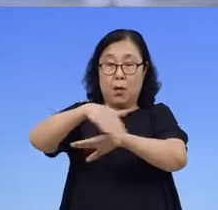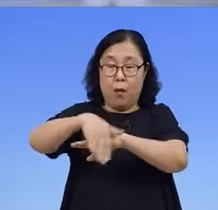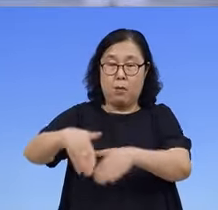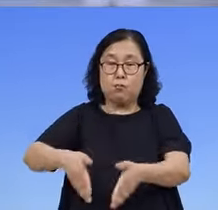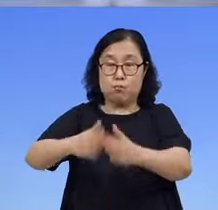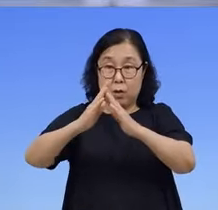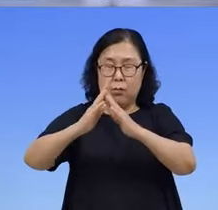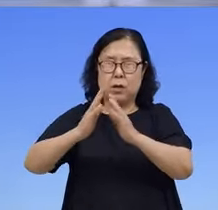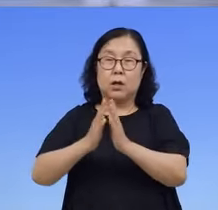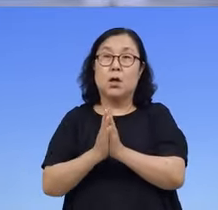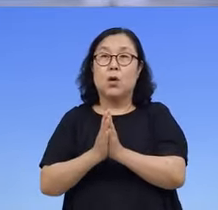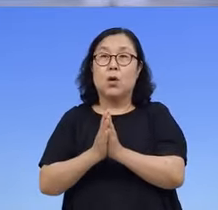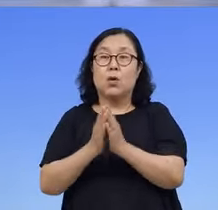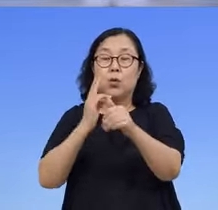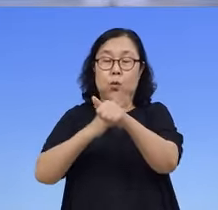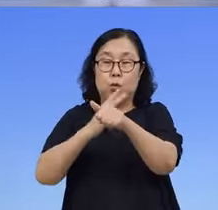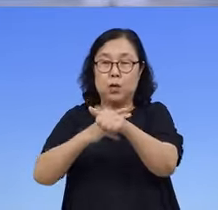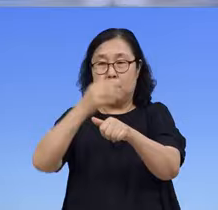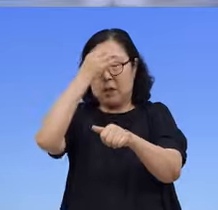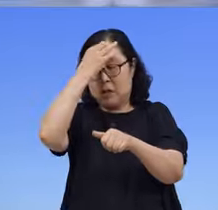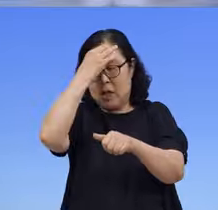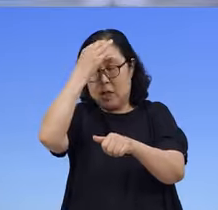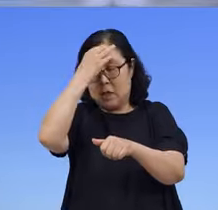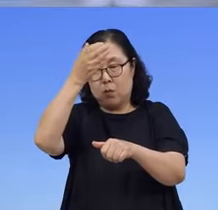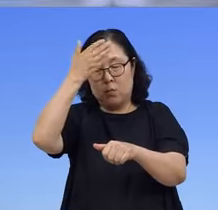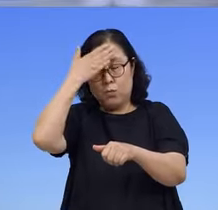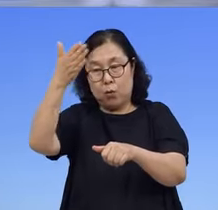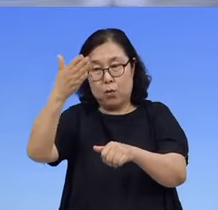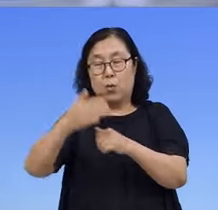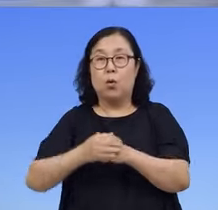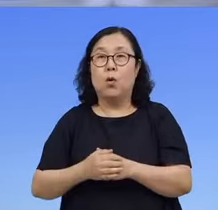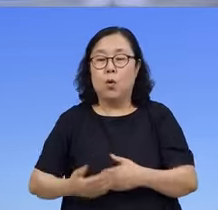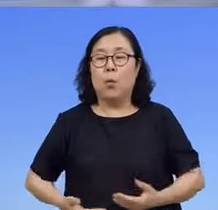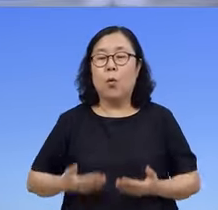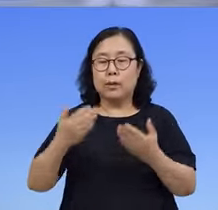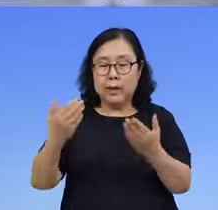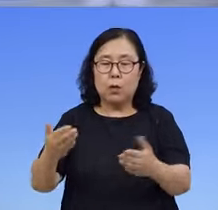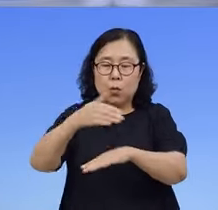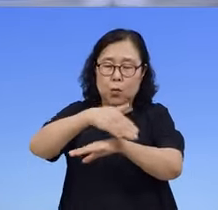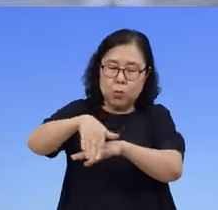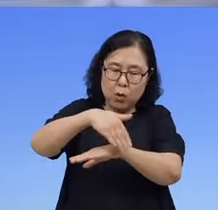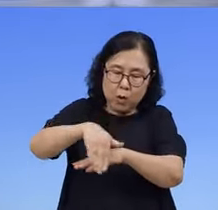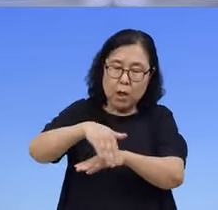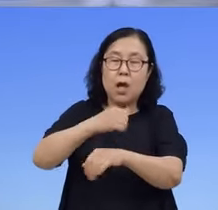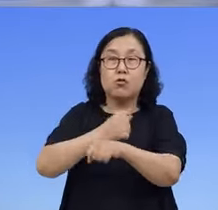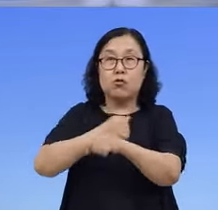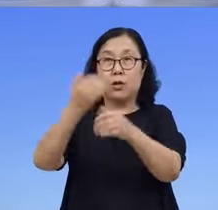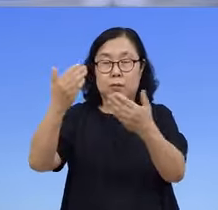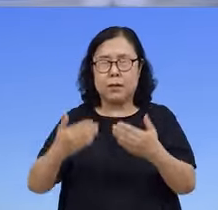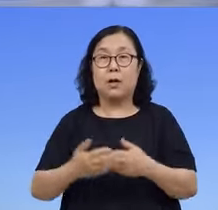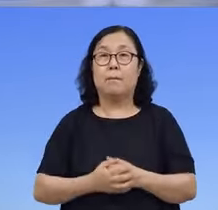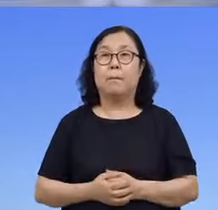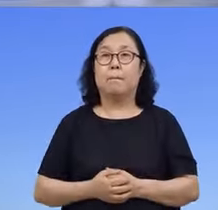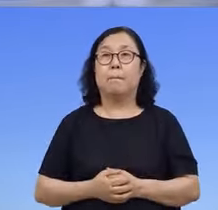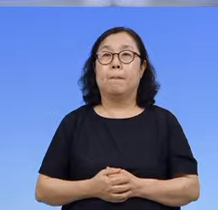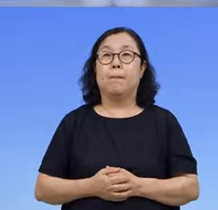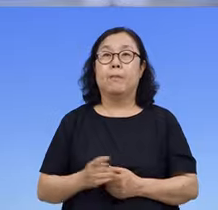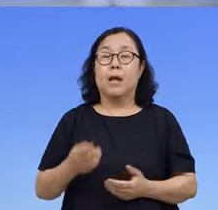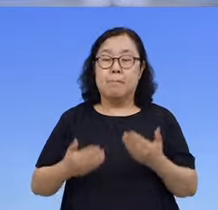재능 기부로 아무런 대가 없이 그렇게 설계를 해 주신 것도 너무나